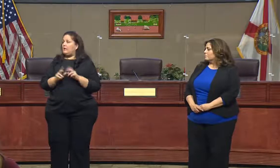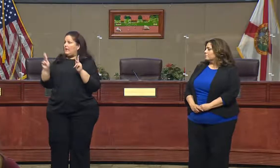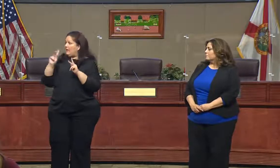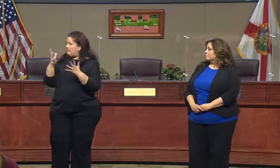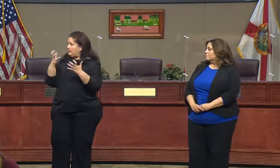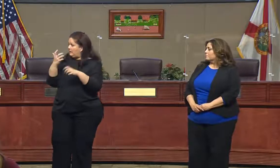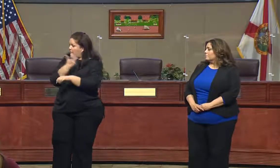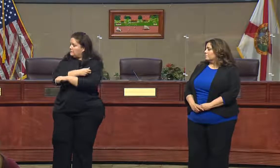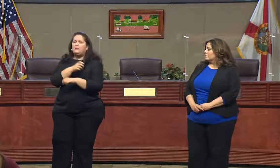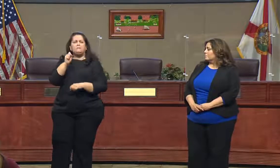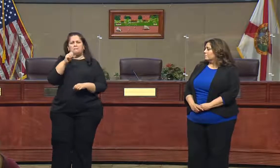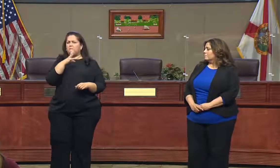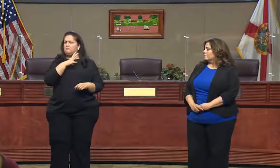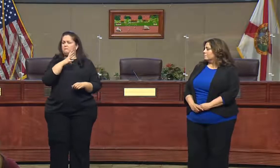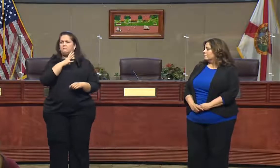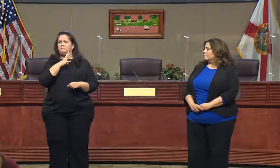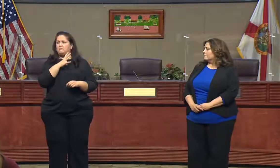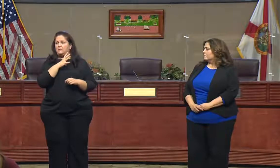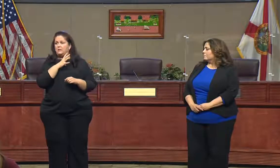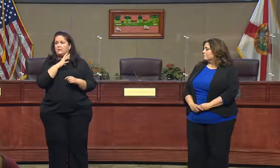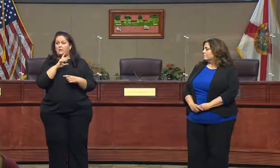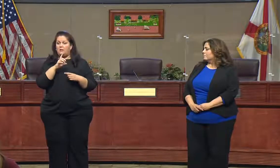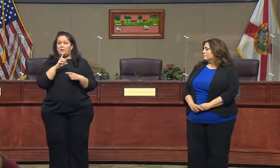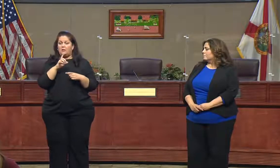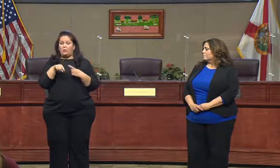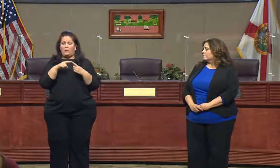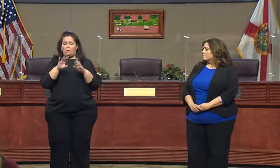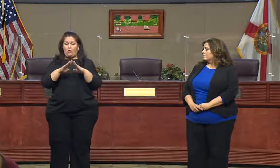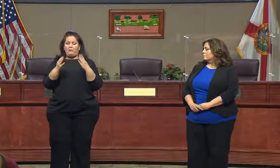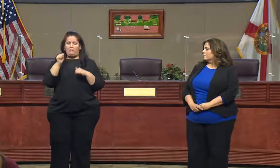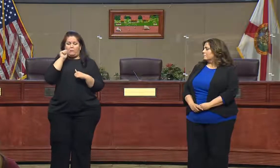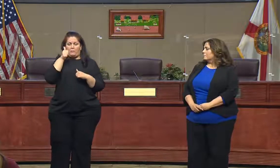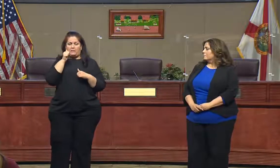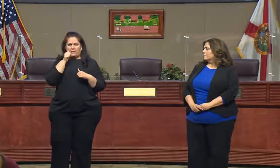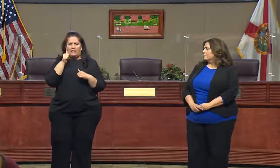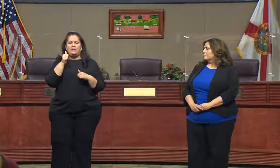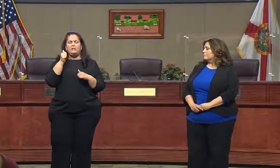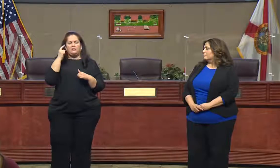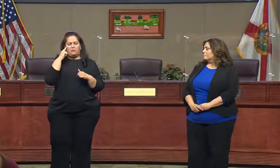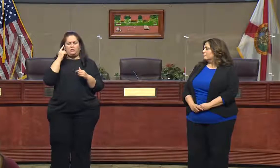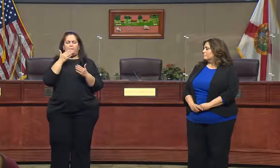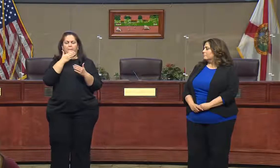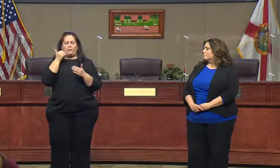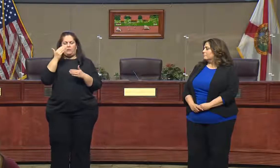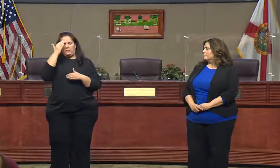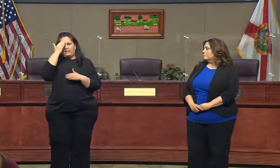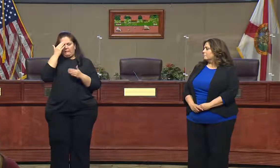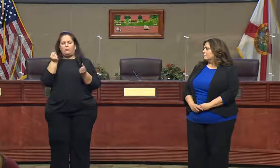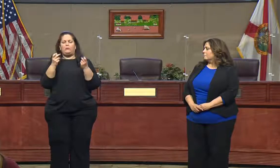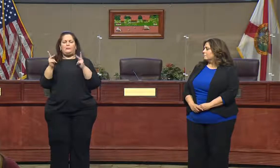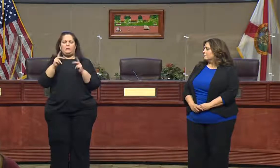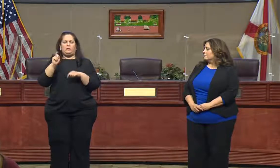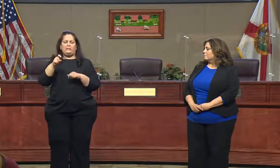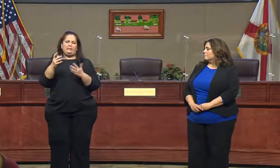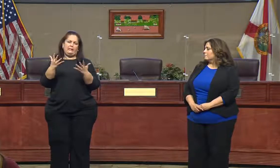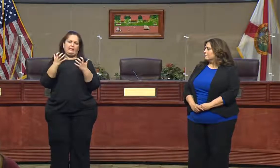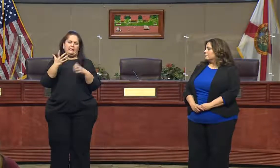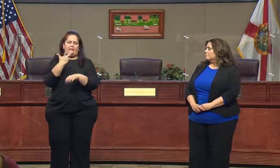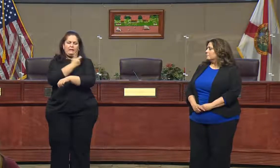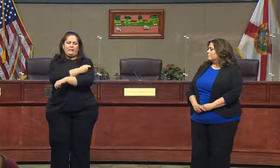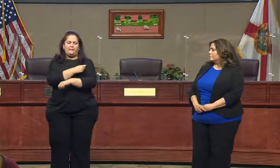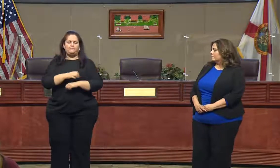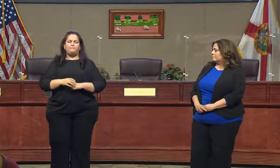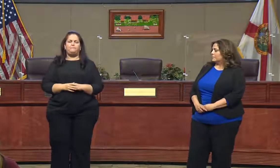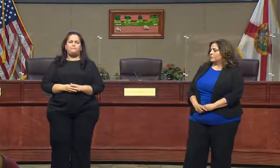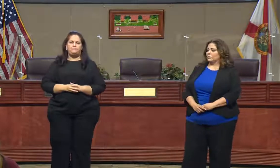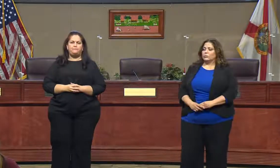Hasta ahora bien, yo creo que cuando obramos mañana va a ser una mejor indicación de cómo está la demanda. So the